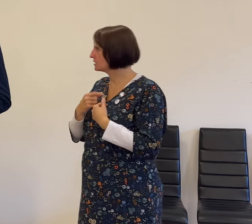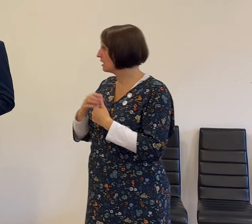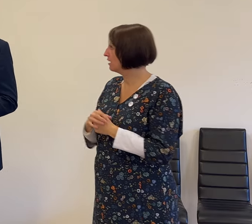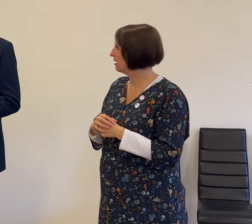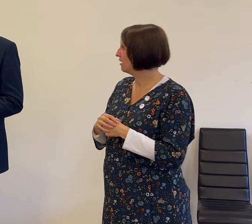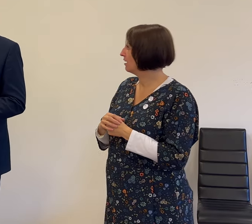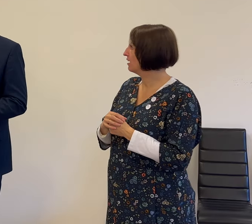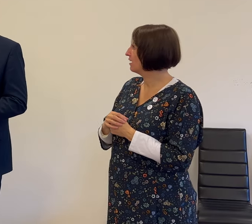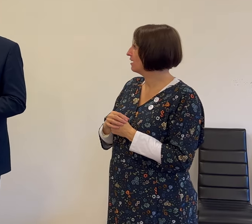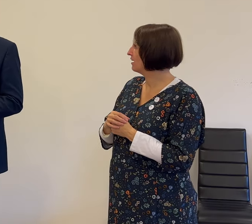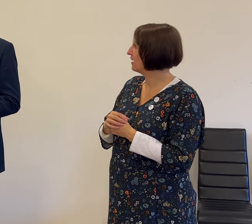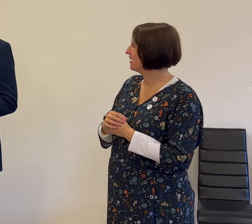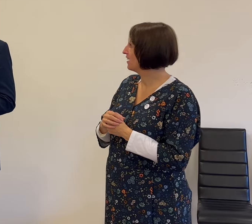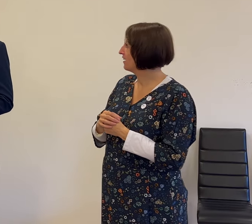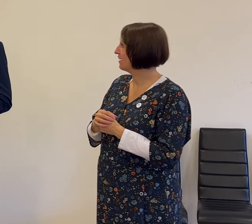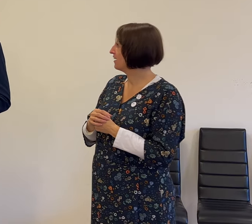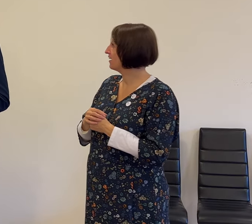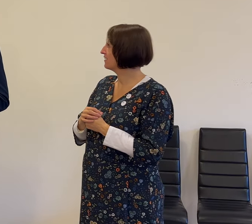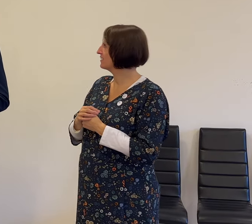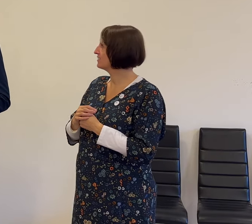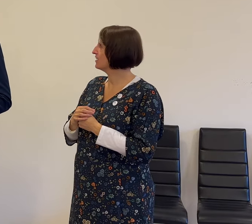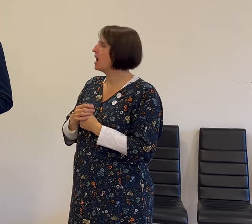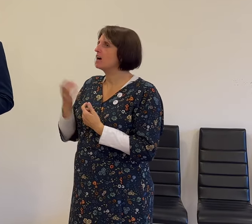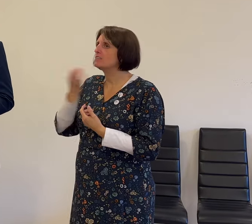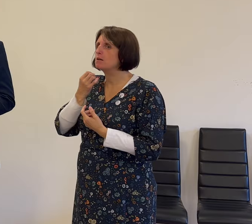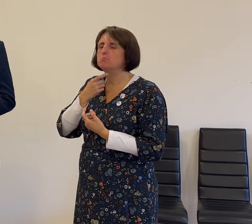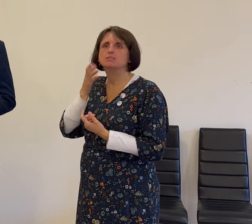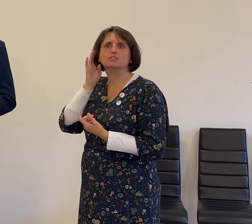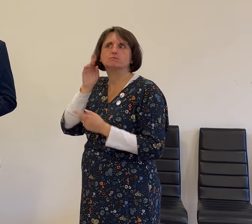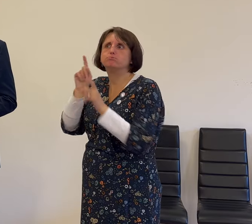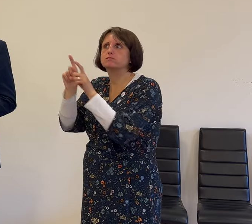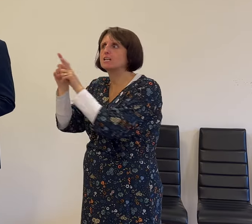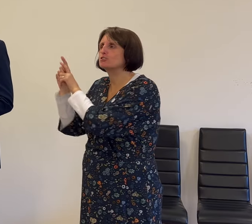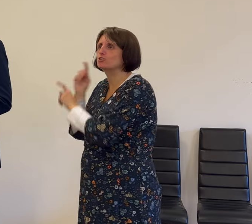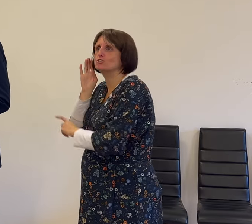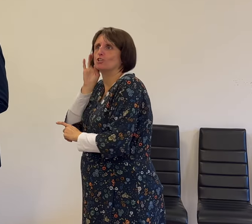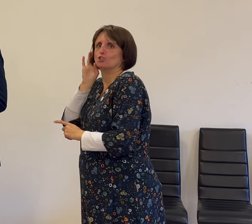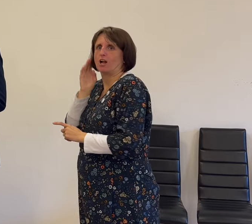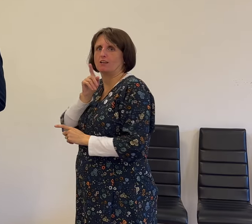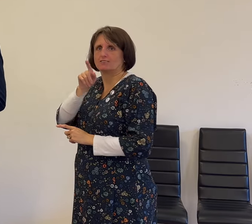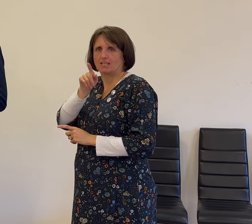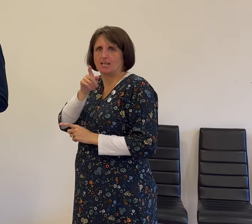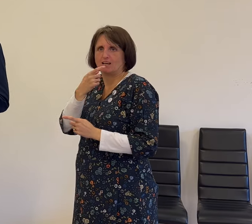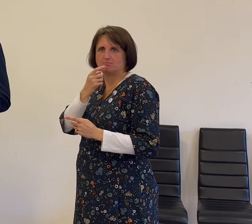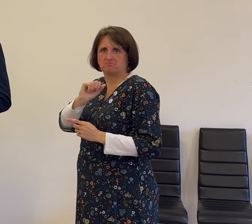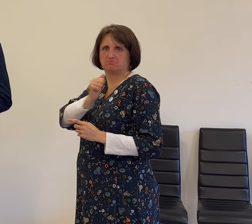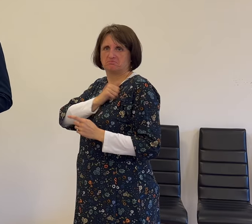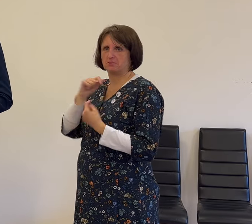Nevím, jak byste se cítili, kdybyste to slyšeli od svých sourozenců. My tě máme prokouknutýho.